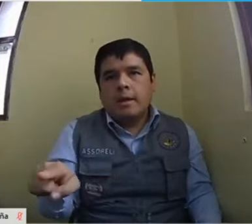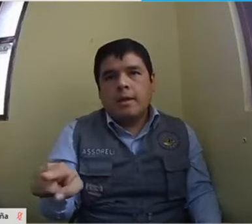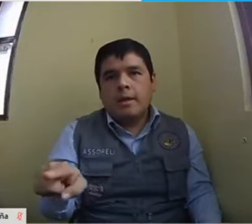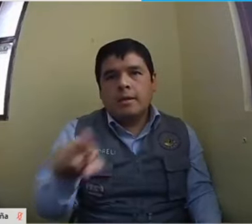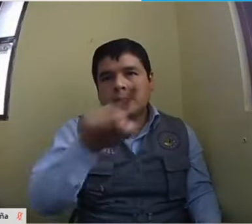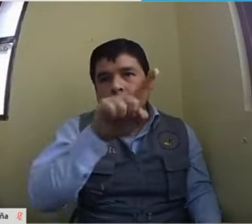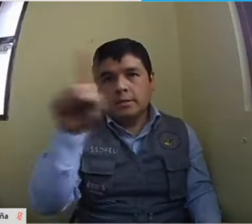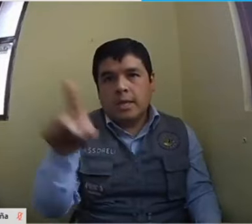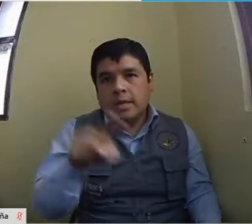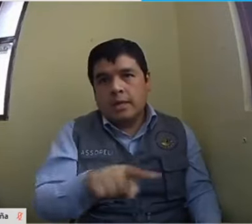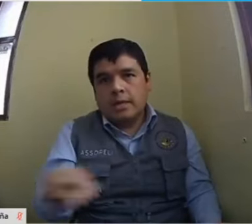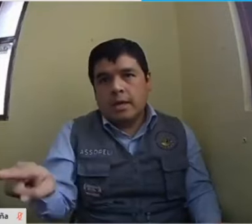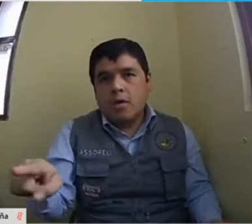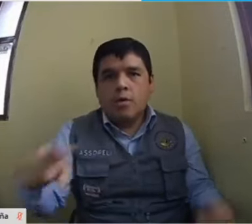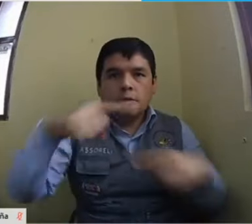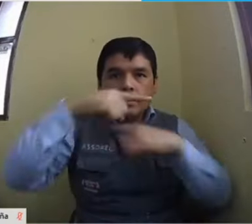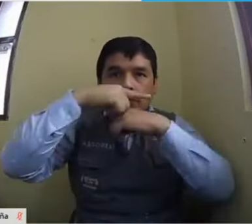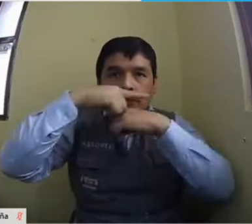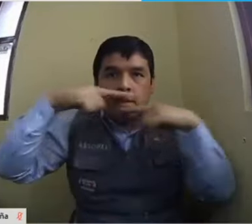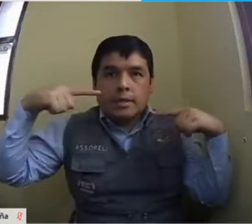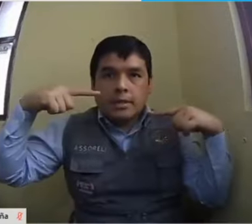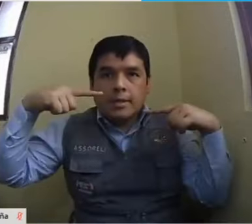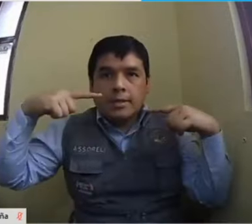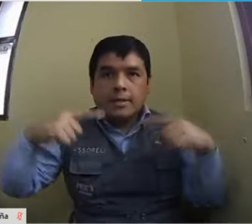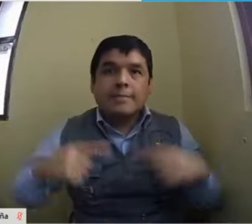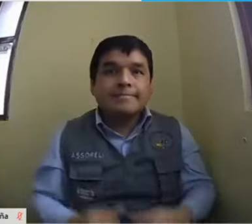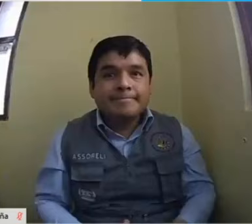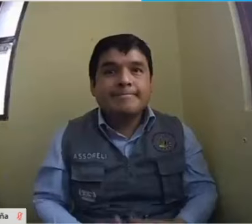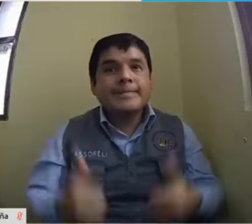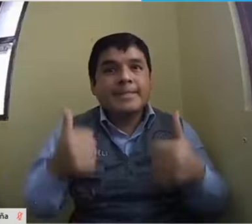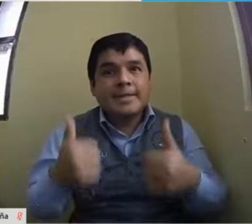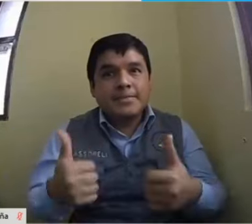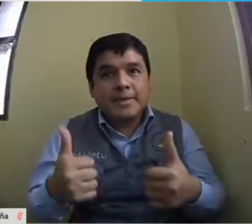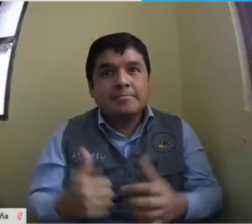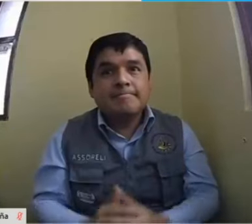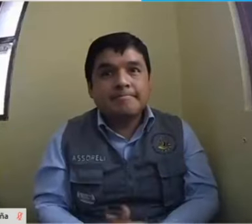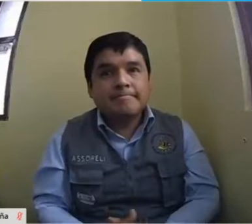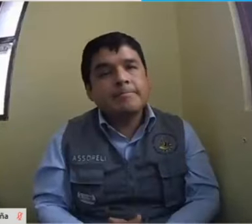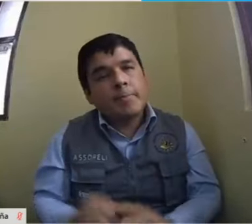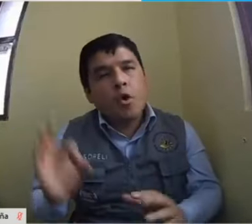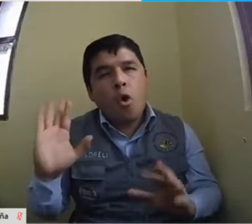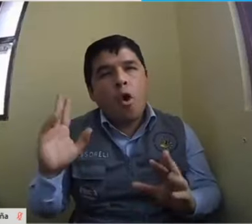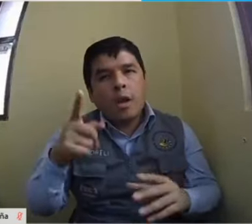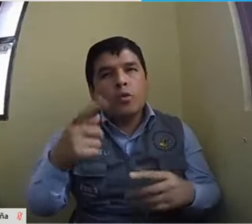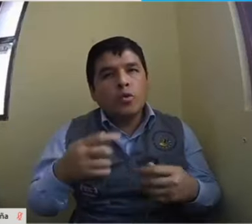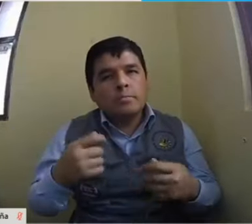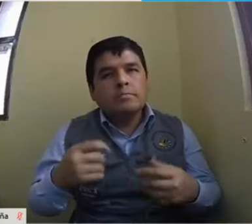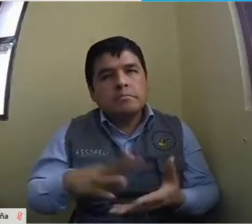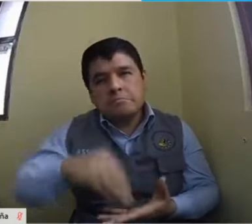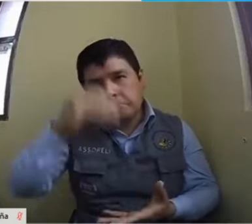la Z, con el índice se dibuja la Z. O con los dos índices en la boca.